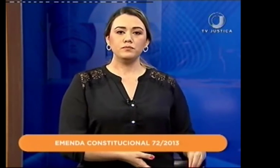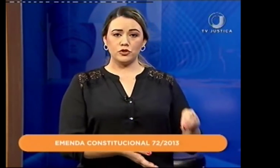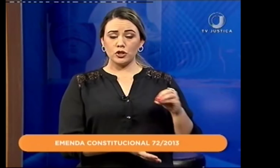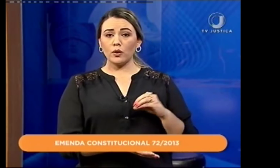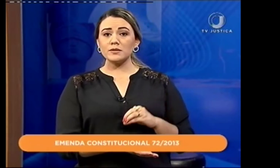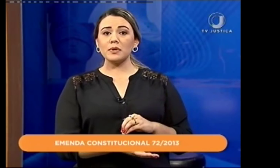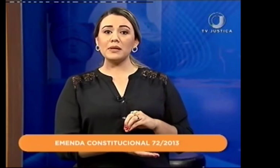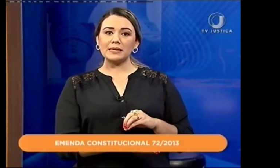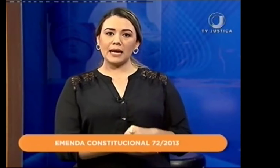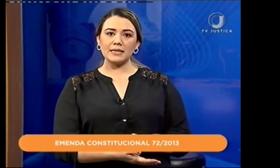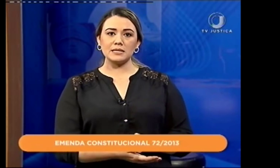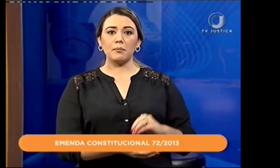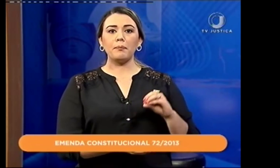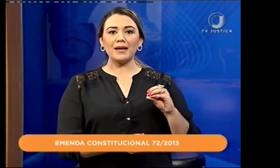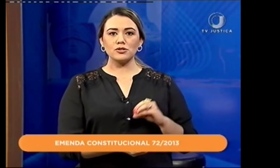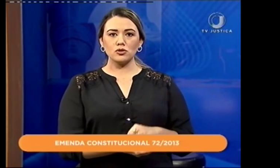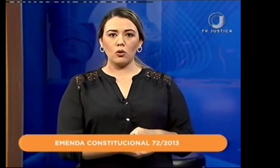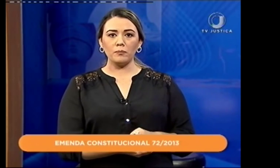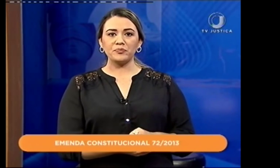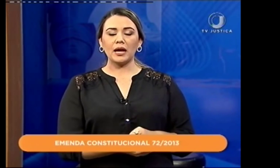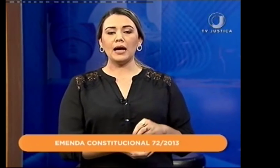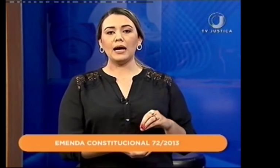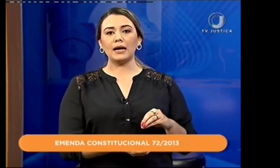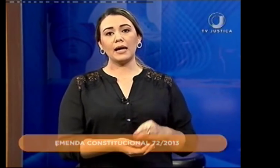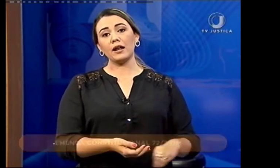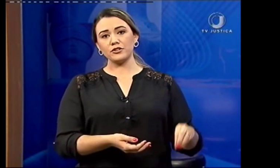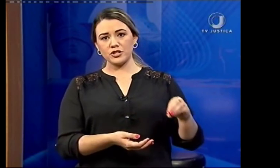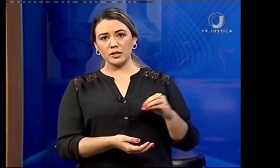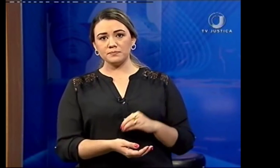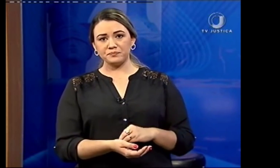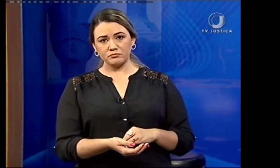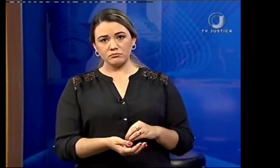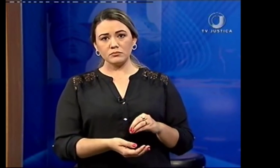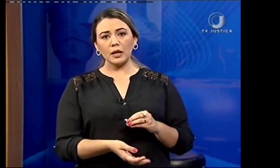de 2013 passou a garantir